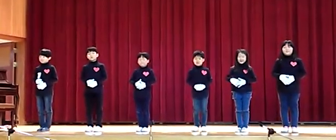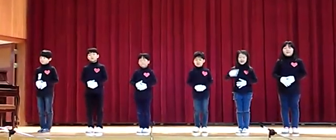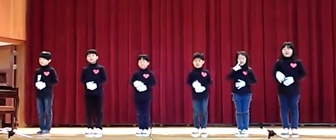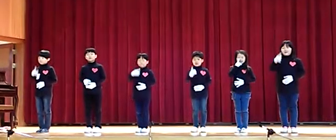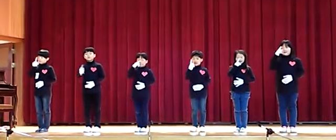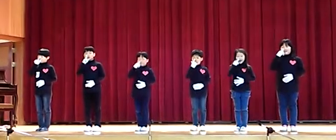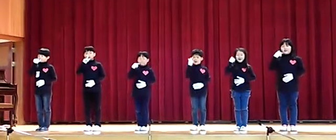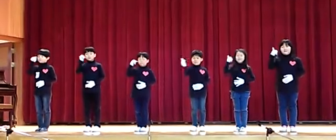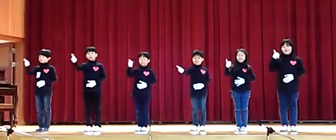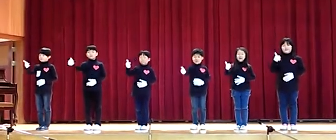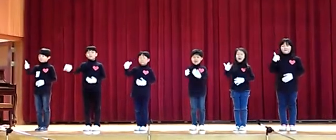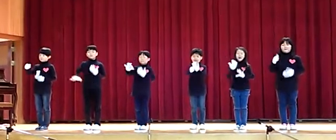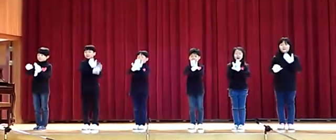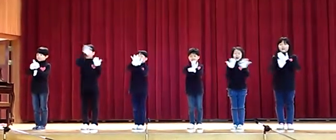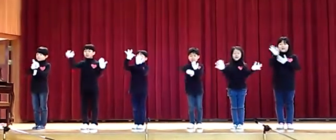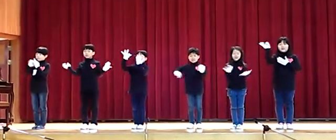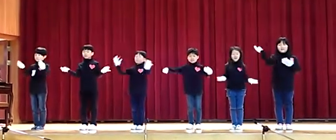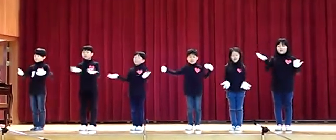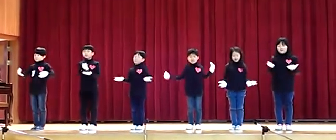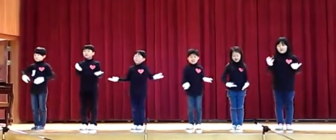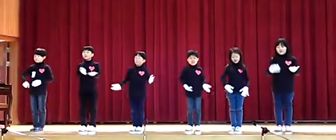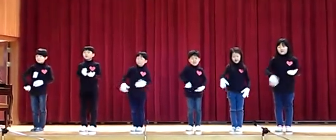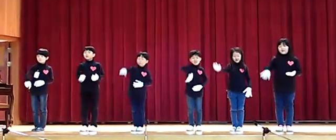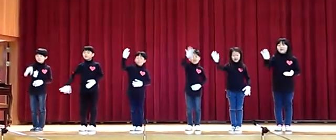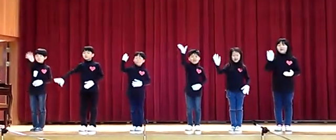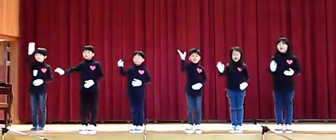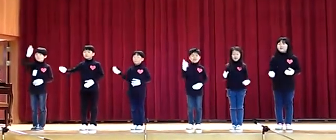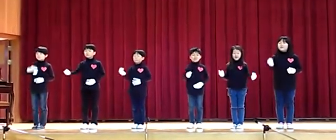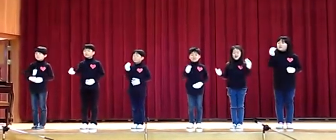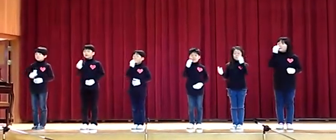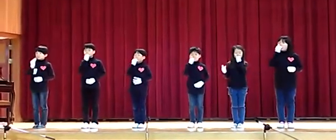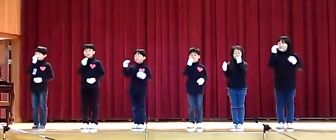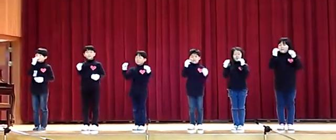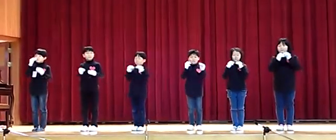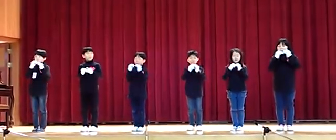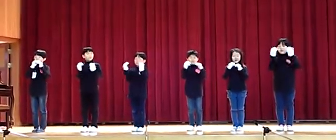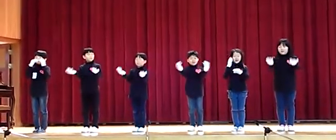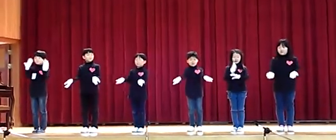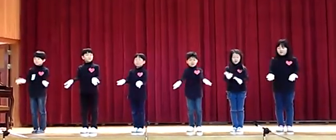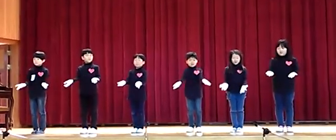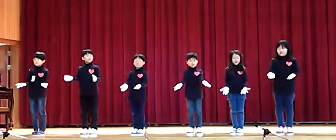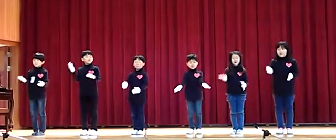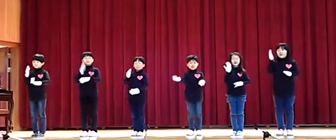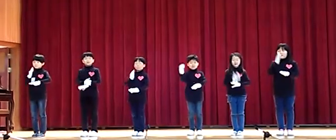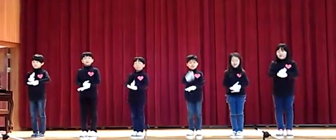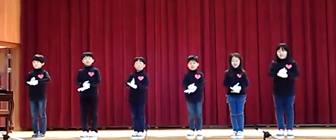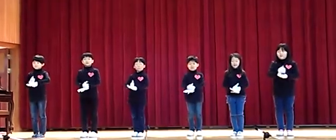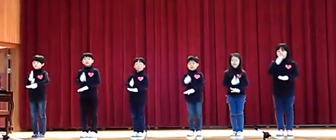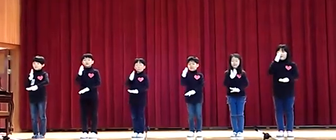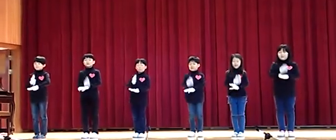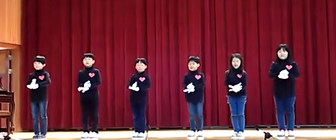아빠 아침에 출근할 때 뽀뽀해줘서 고맙네